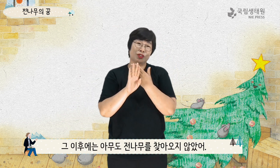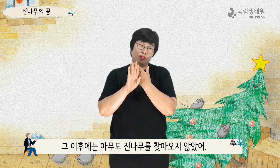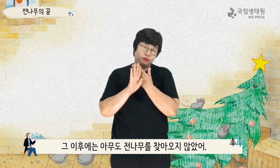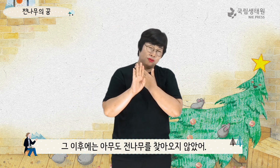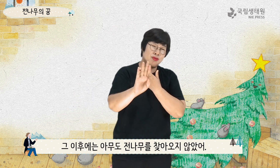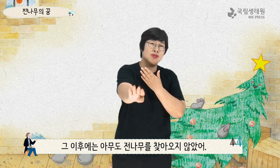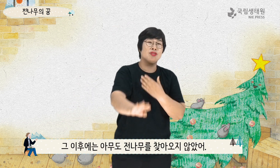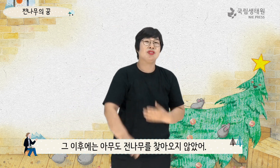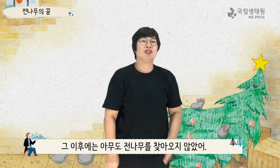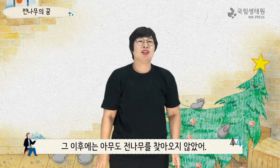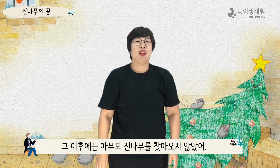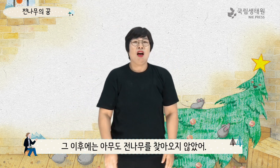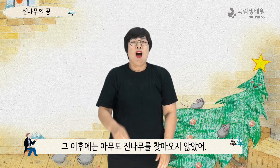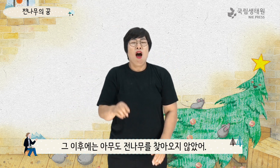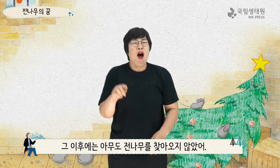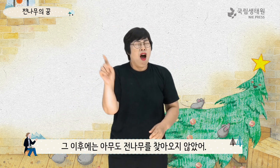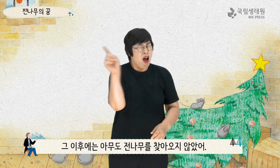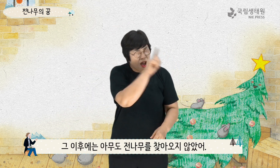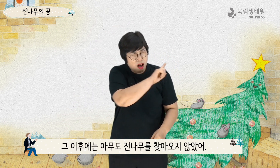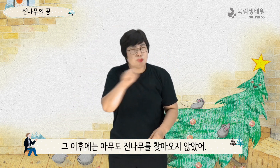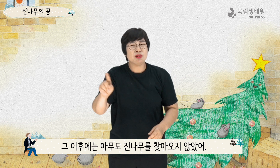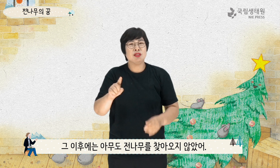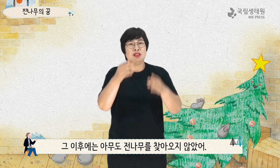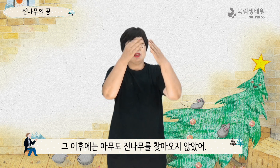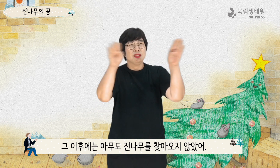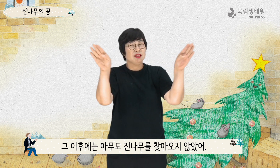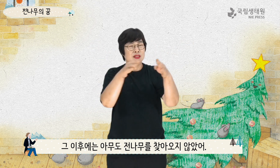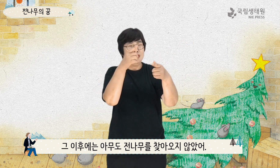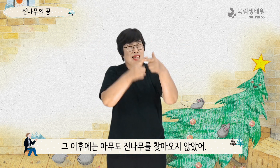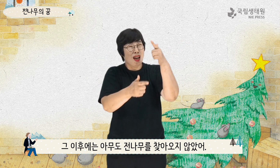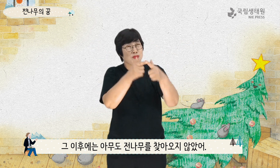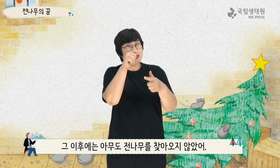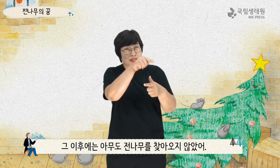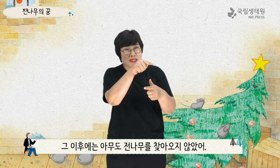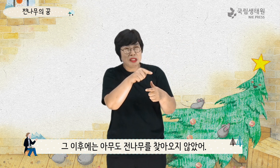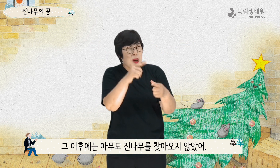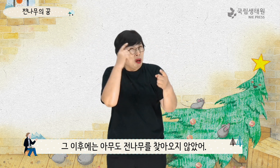그 이후에는 아무도 전나무를 찾아오지 않았어.